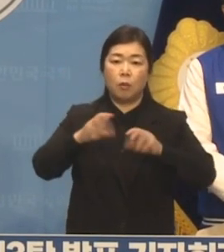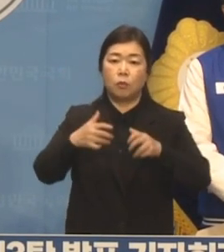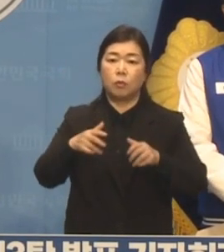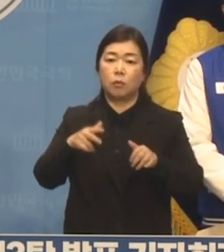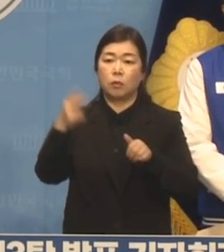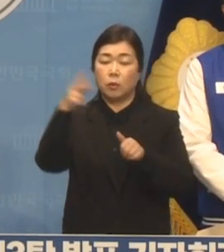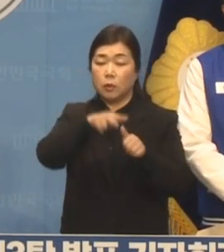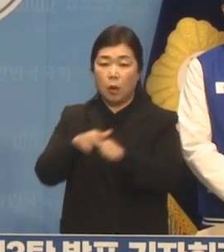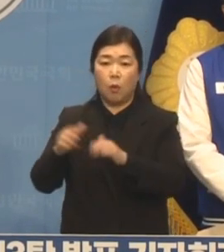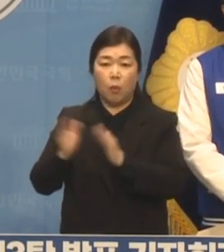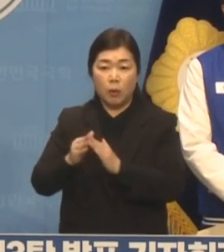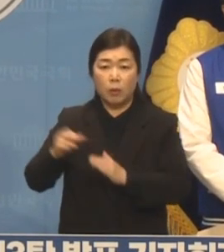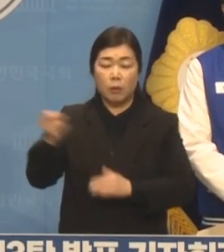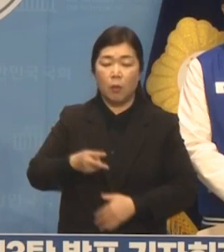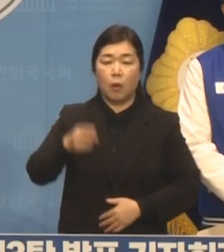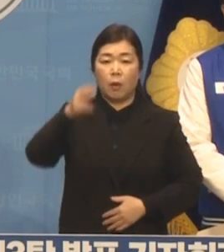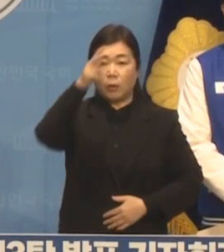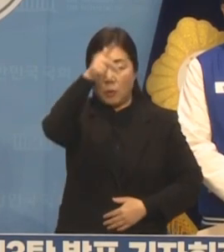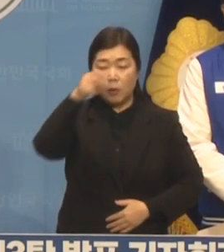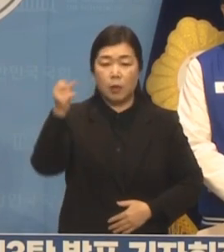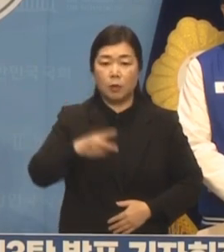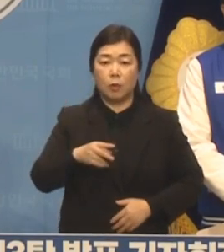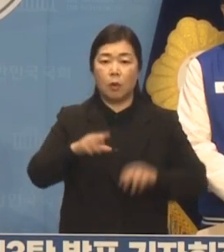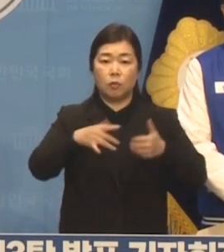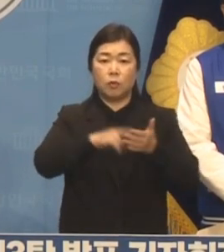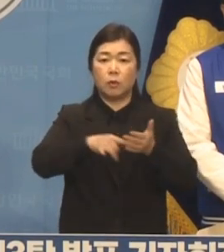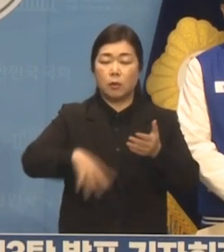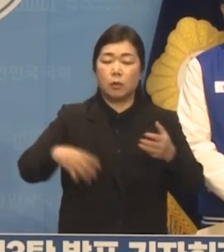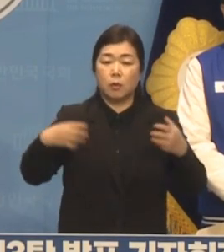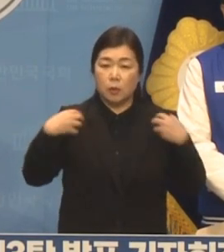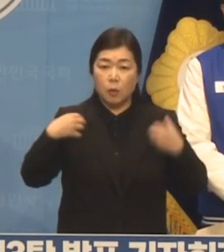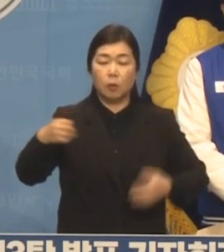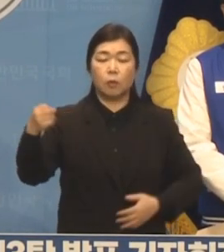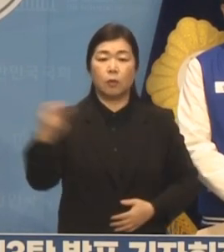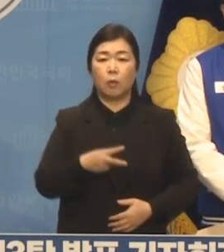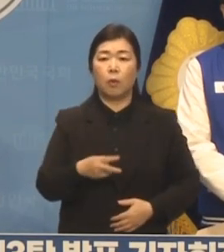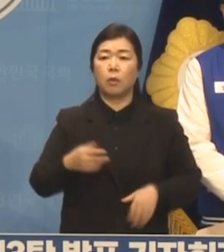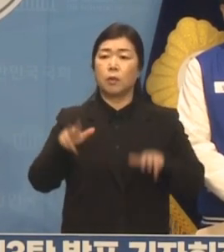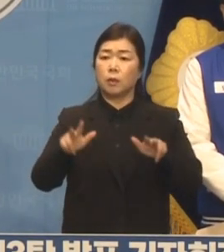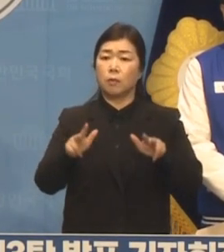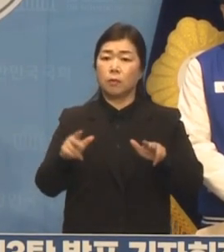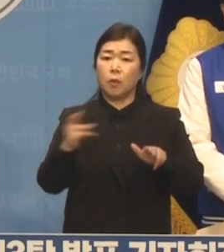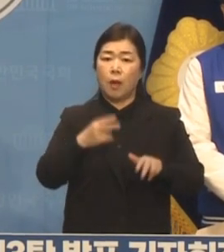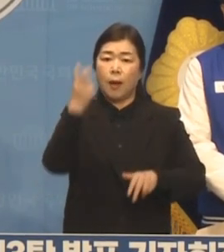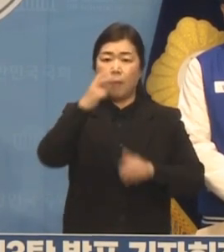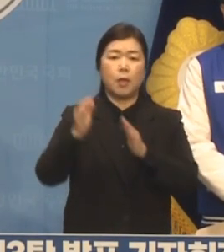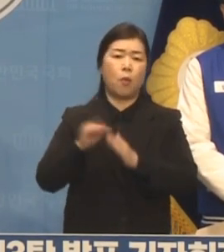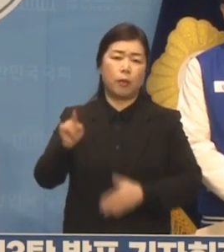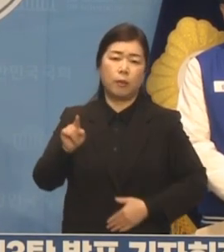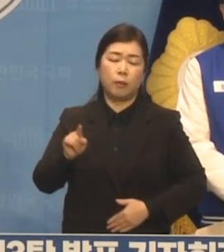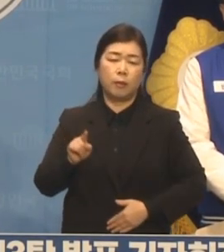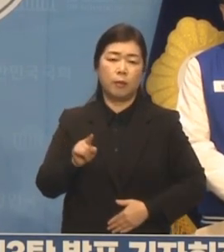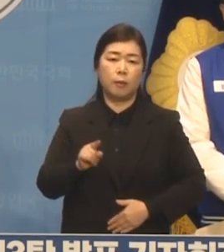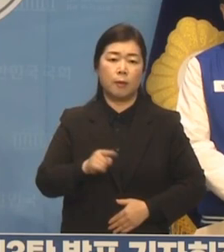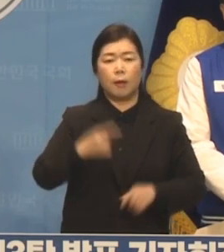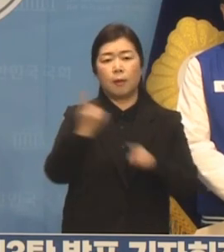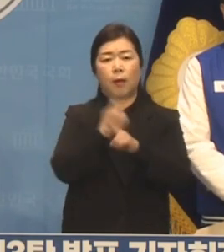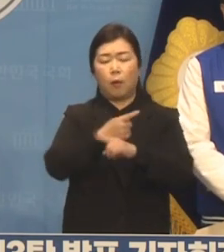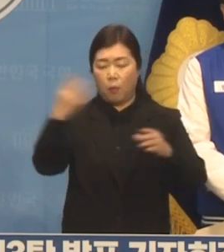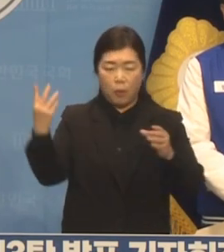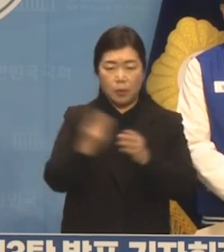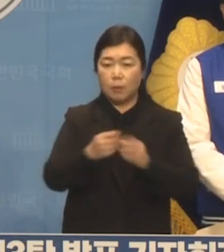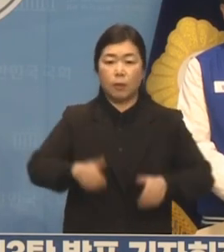국정원개혁, 경찰개혁, 국세청개혁, 그리고 최근에 급부상하고 있는 감사원 개혁을 완수해야